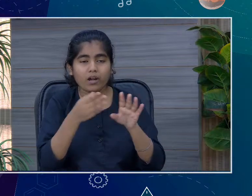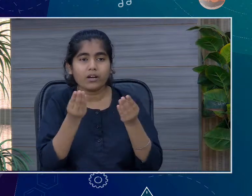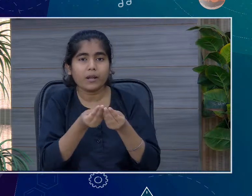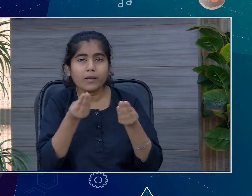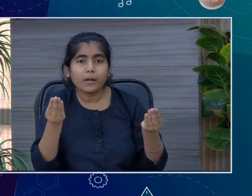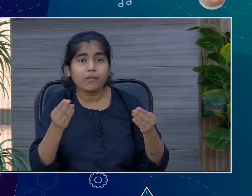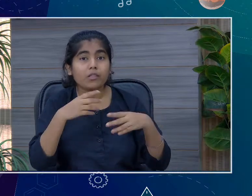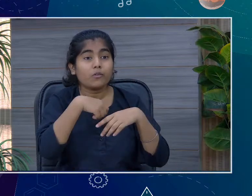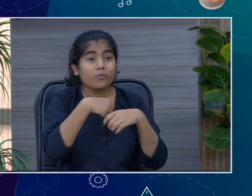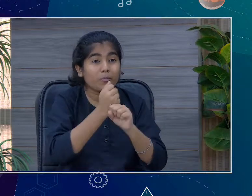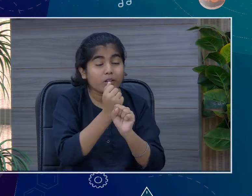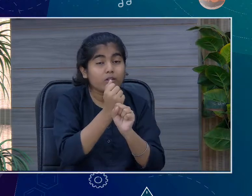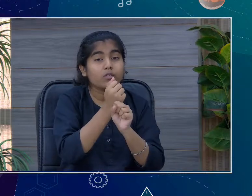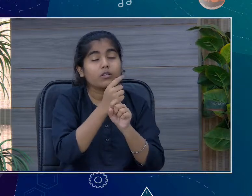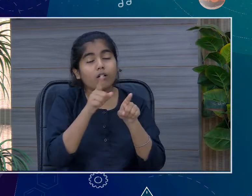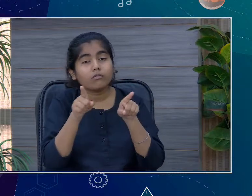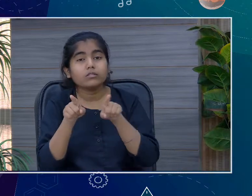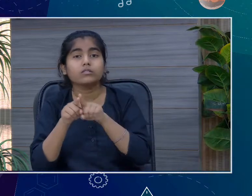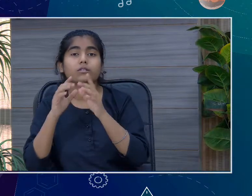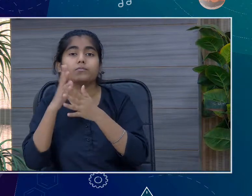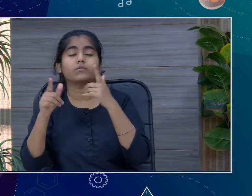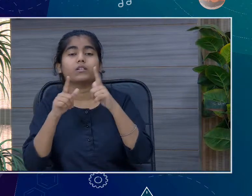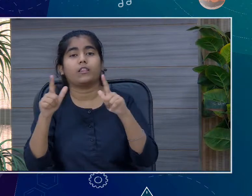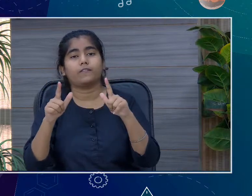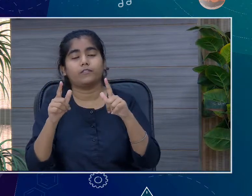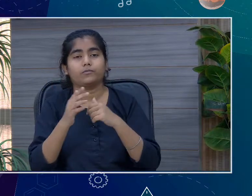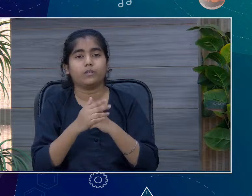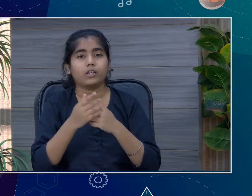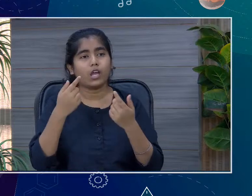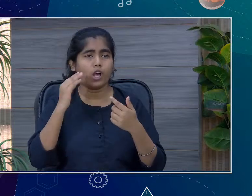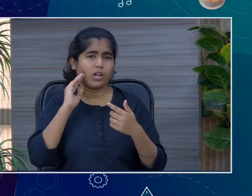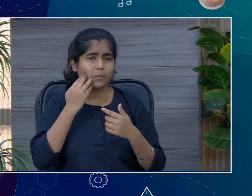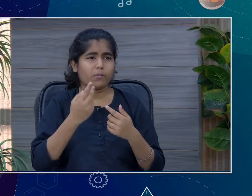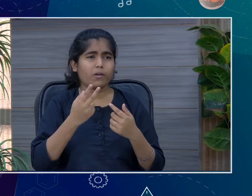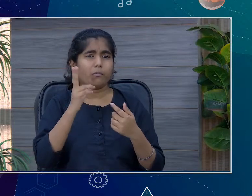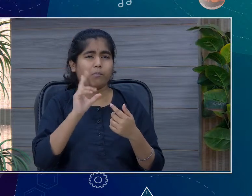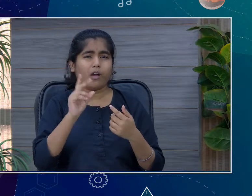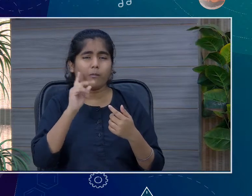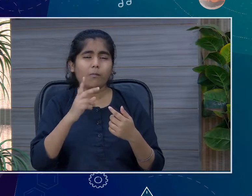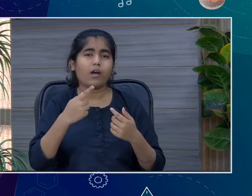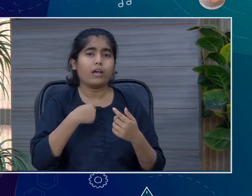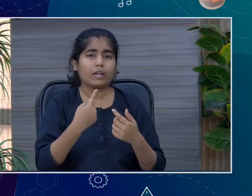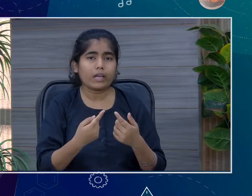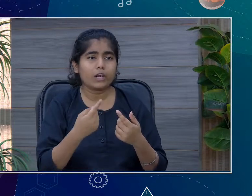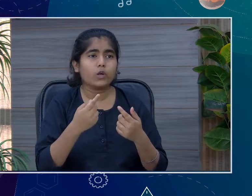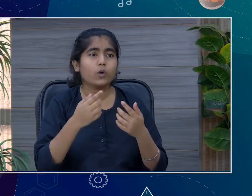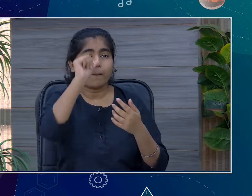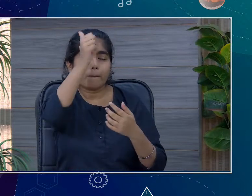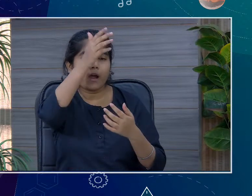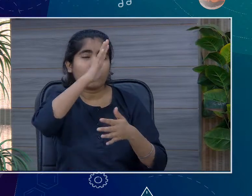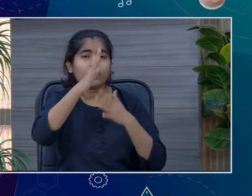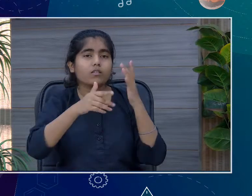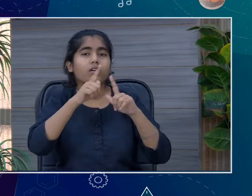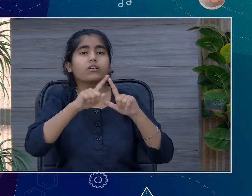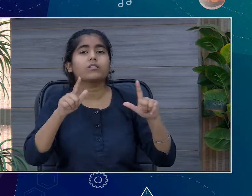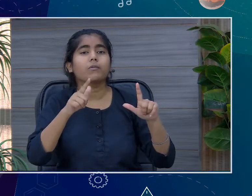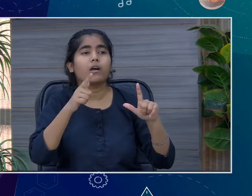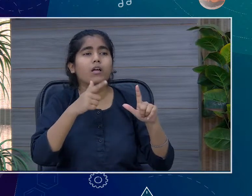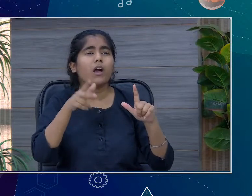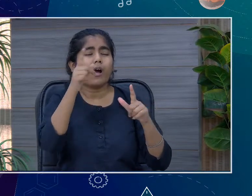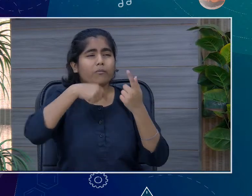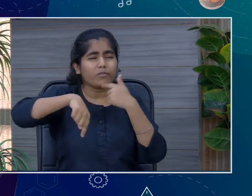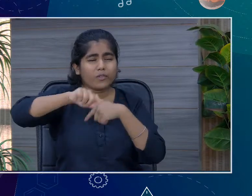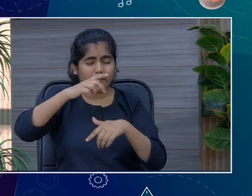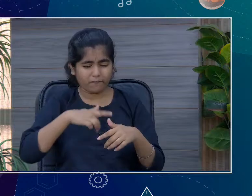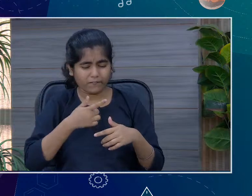इंडियन साइन लैंग्वेज. एंड जब मैं कह रही हूँ भारतीय सांकेतिक भाषा, तो कहीं ना कहीं एक सवाल आपके मन में आ रहा होगा